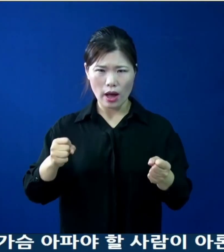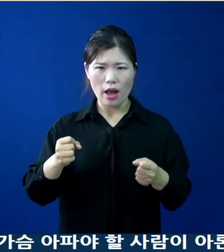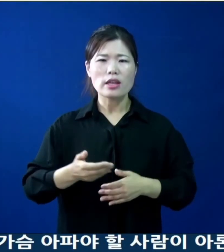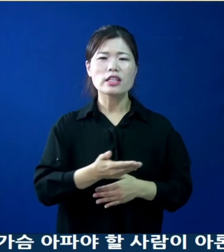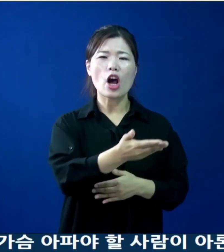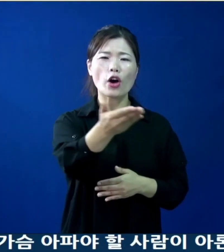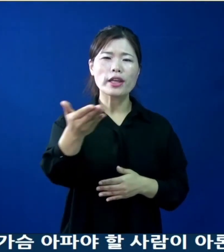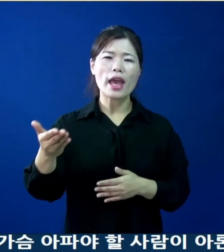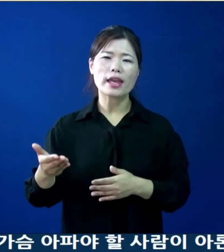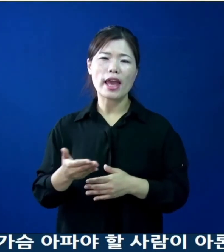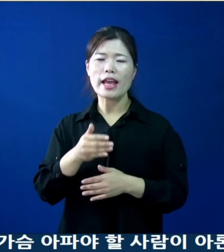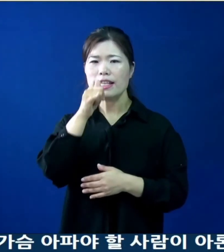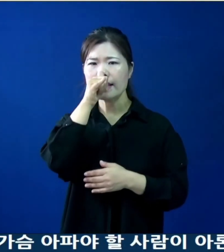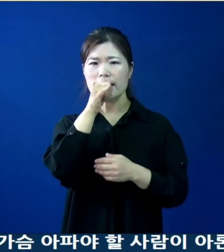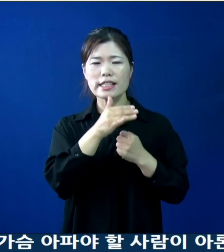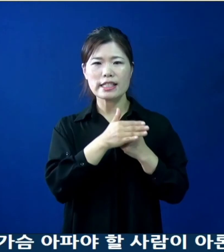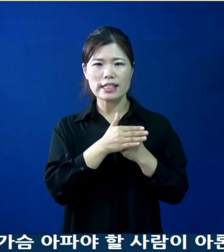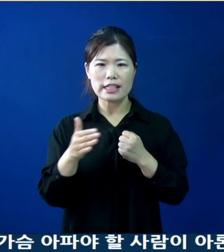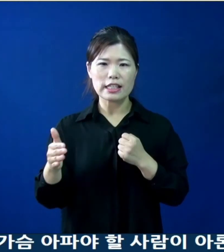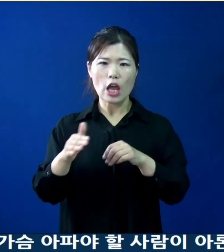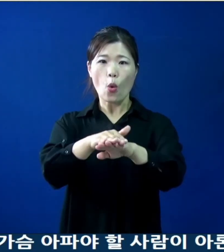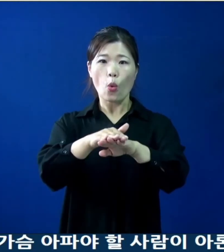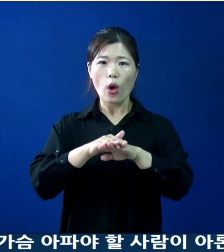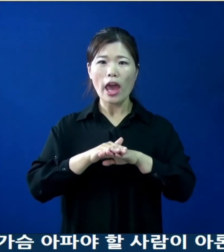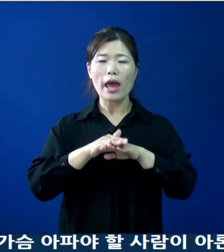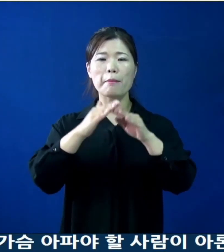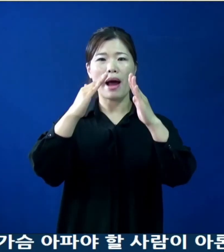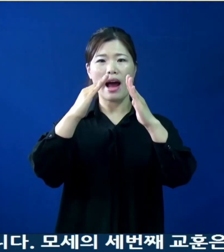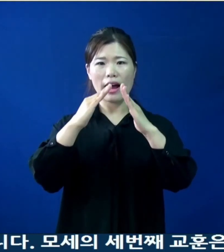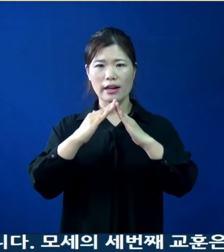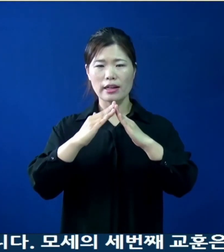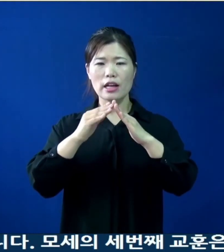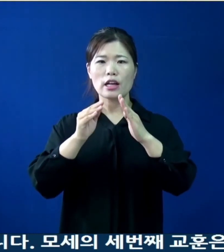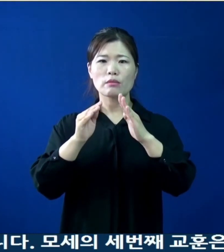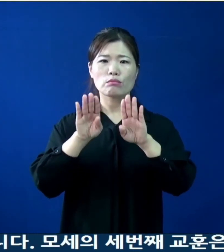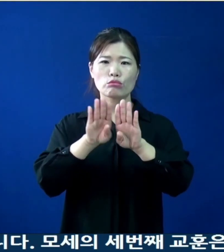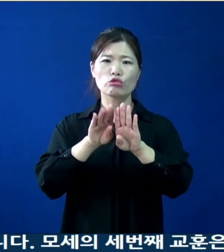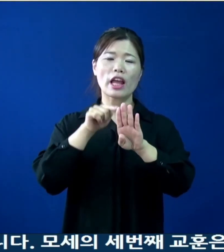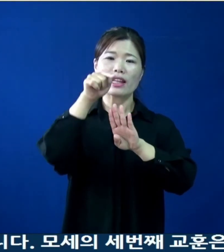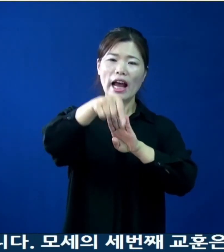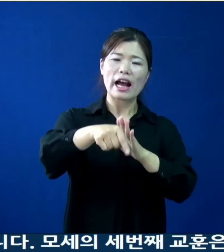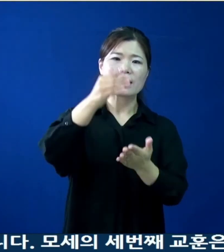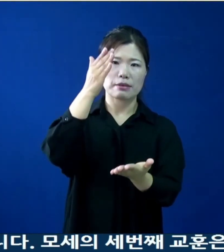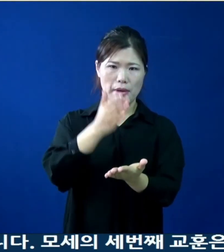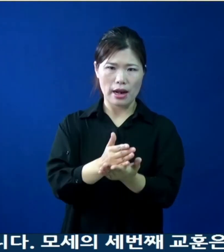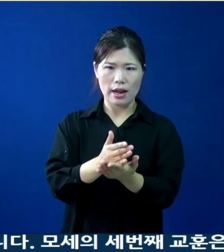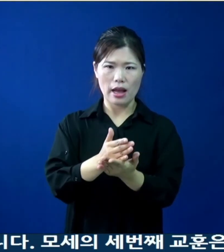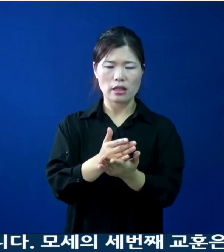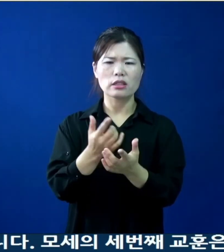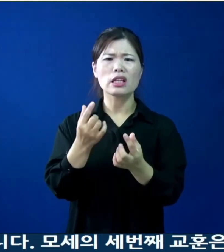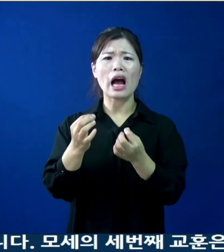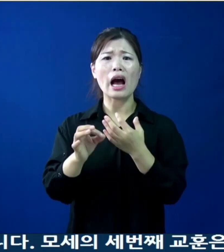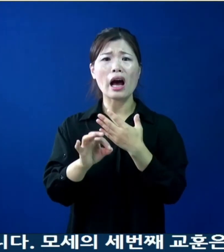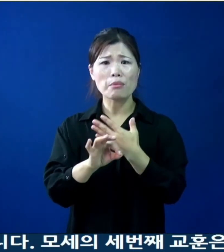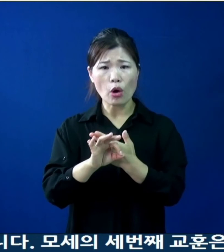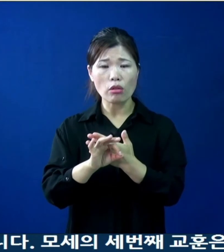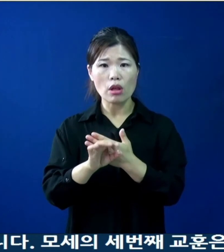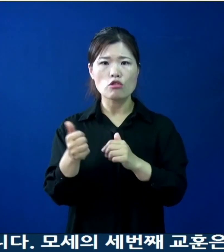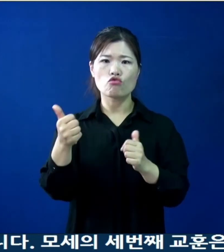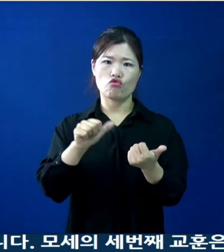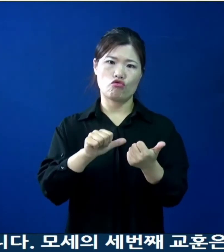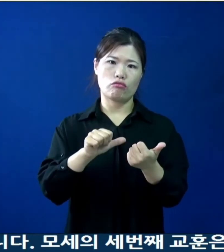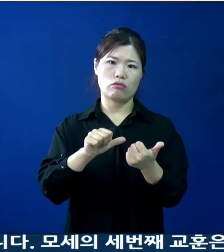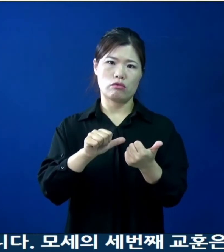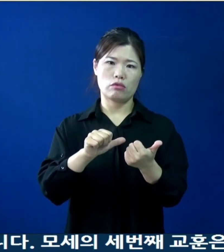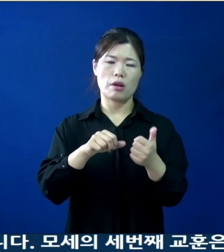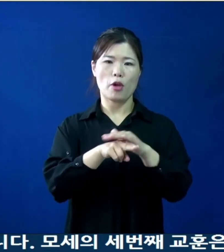있은즉 너희는 회막 문에 나가지 말라. 그리하면 죽음을 면하리라. 그들이 모세의